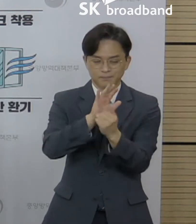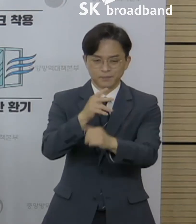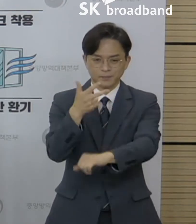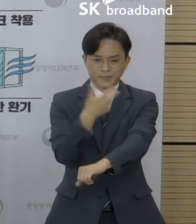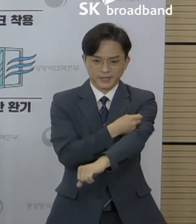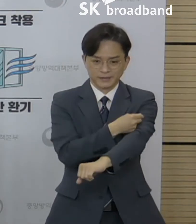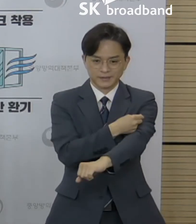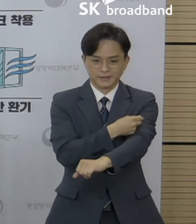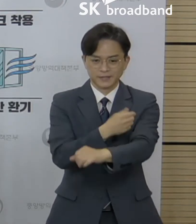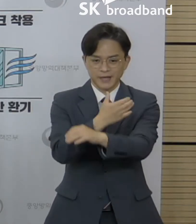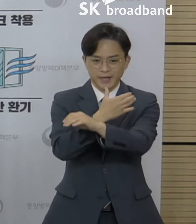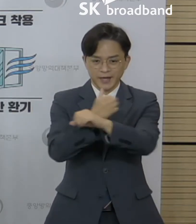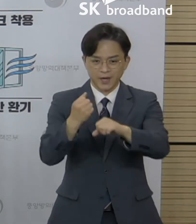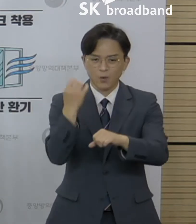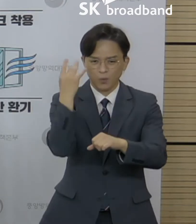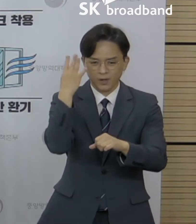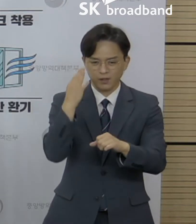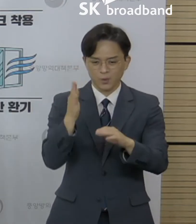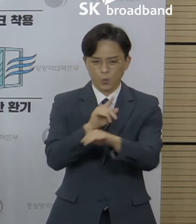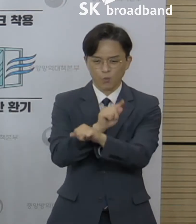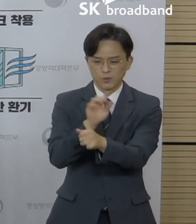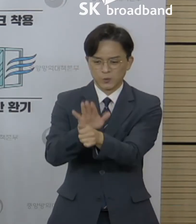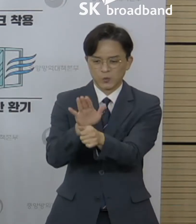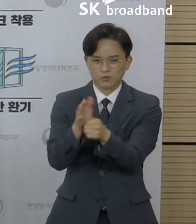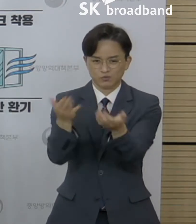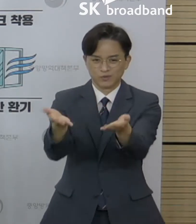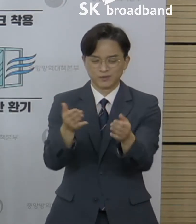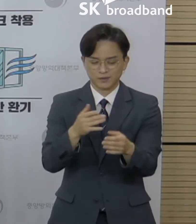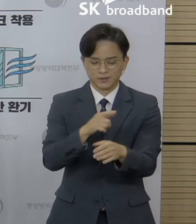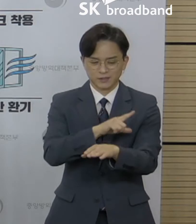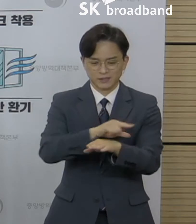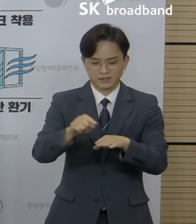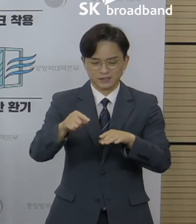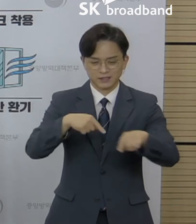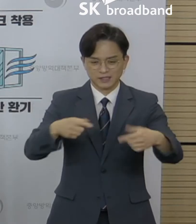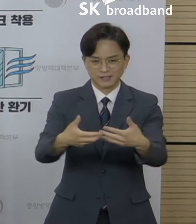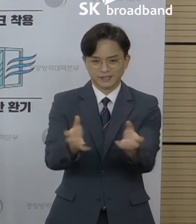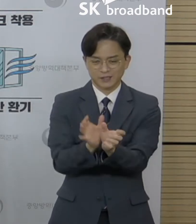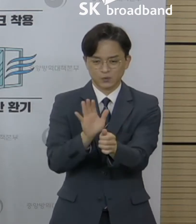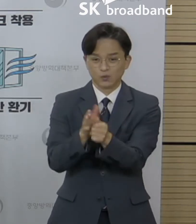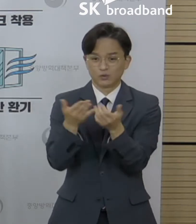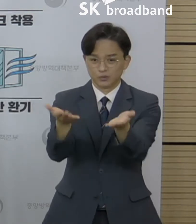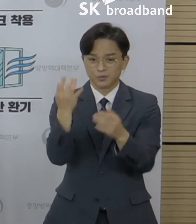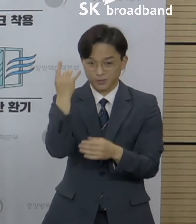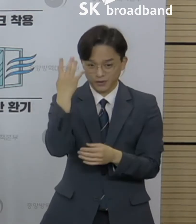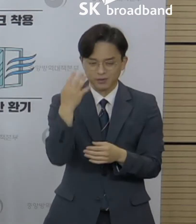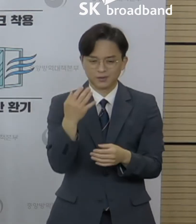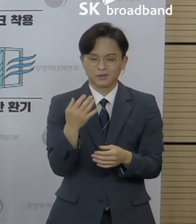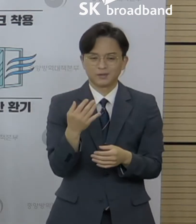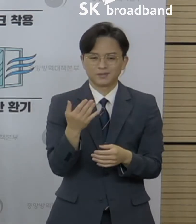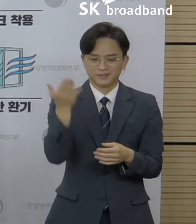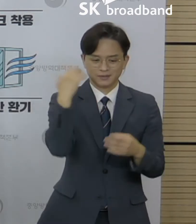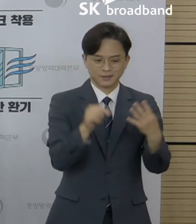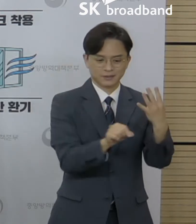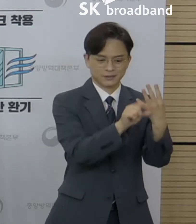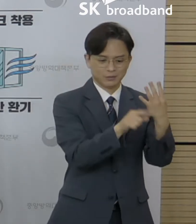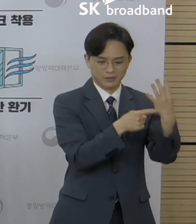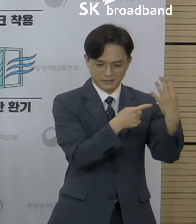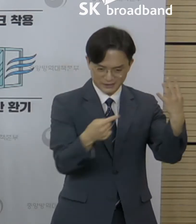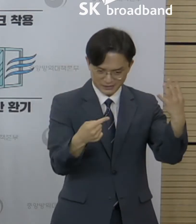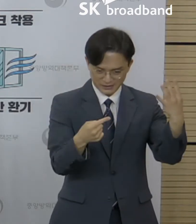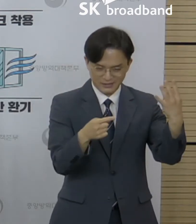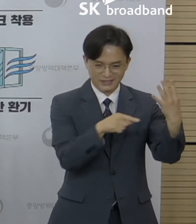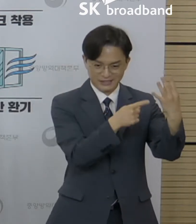예약 후에 접종하는 방법으로 전환됩니다. 이제까지는 지난 4월 1일부터 75세 이상